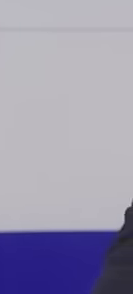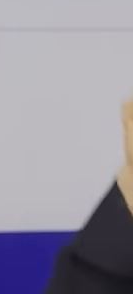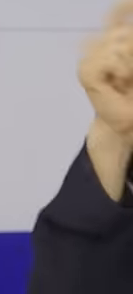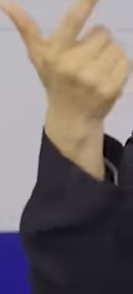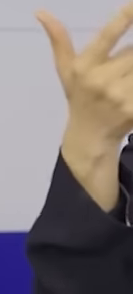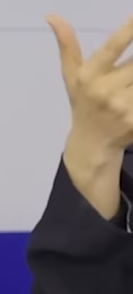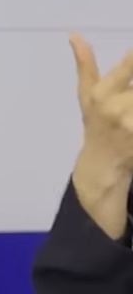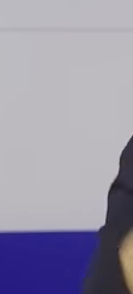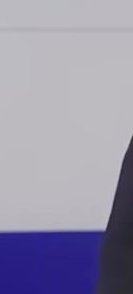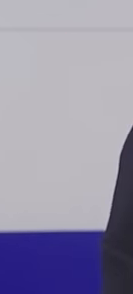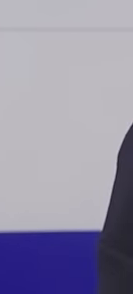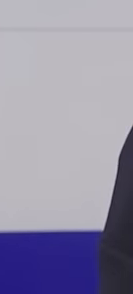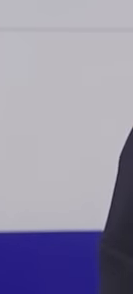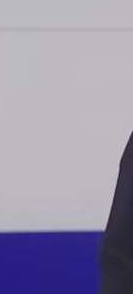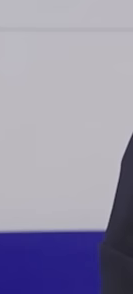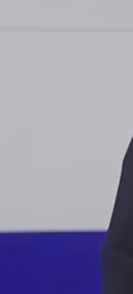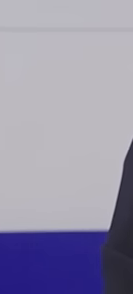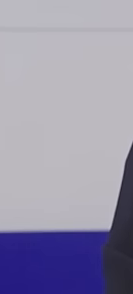것입니다.